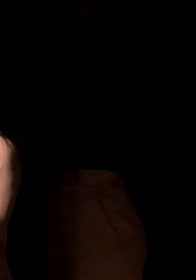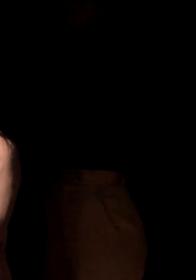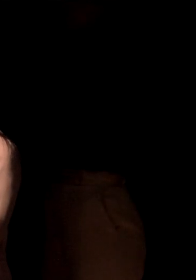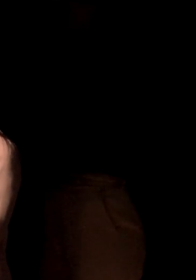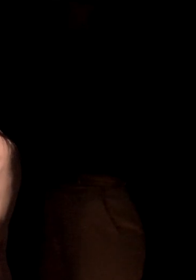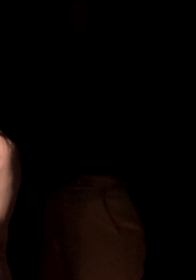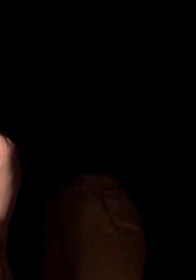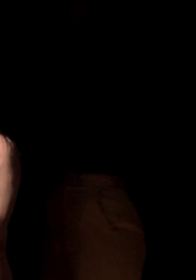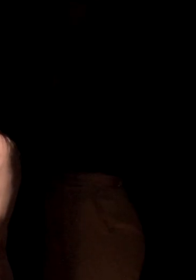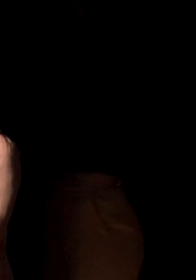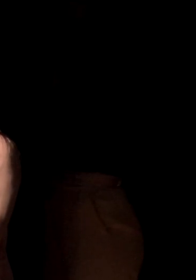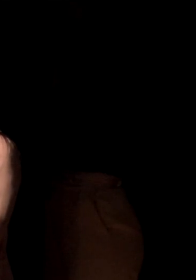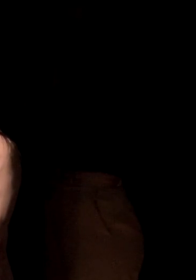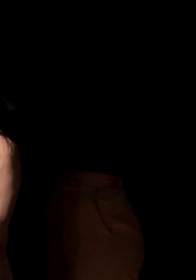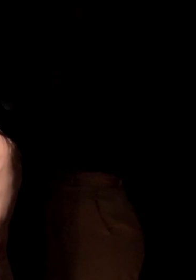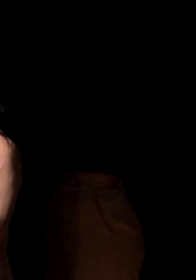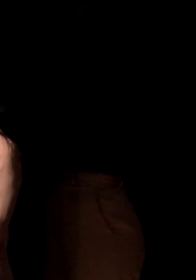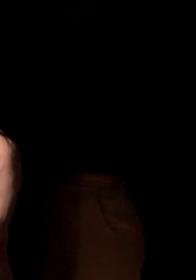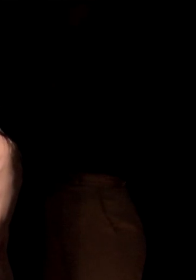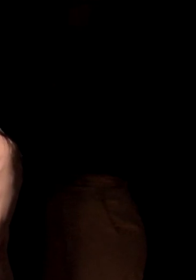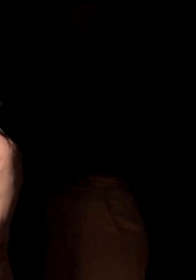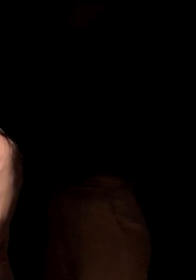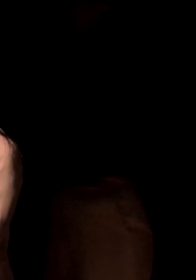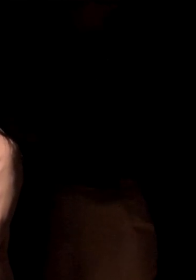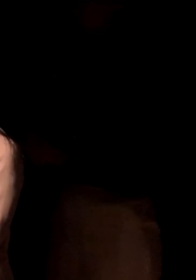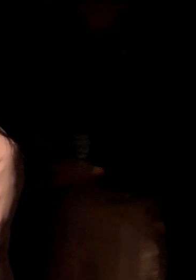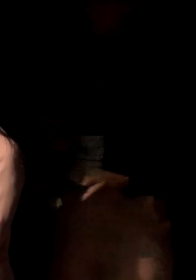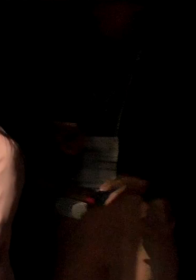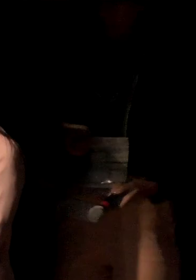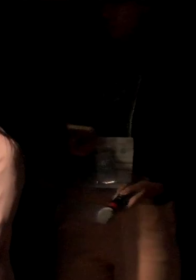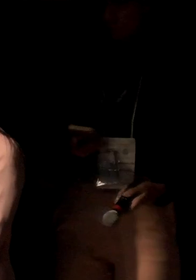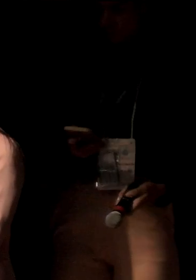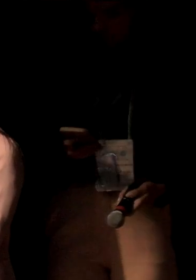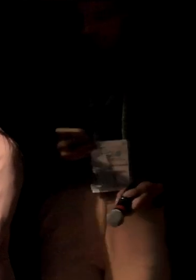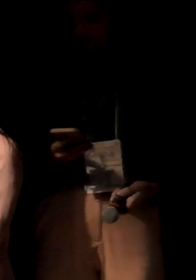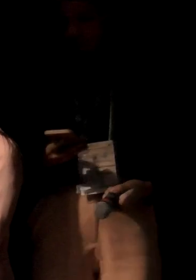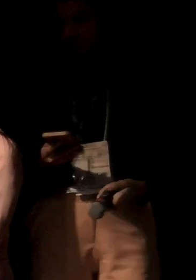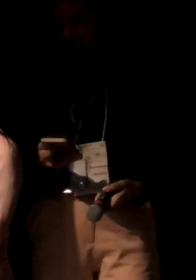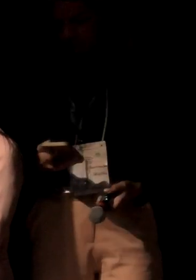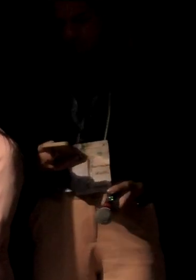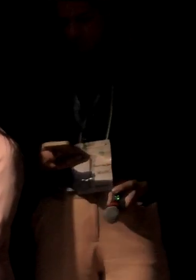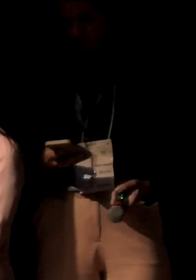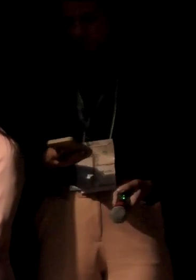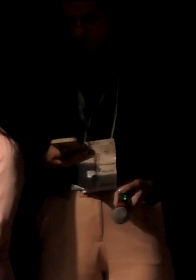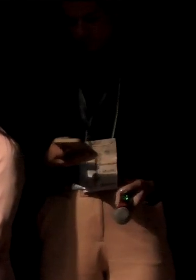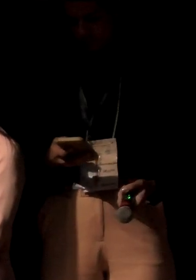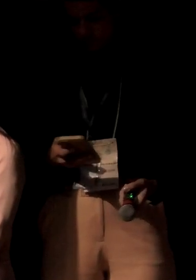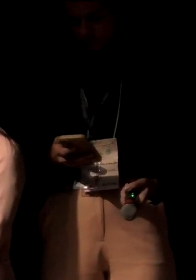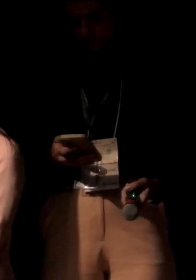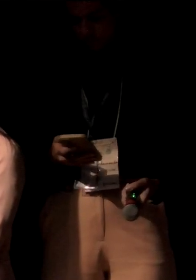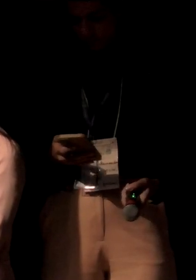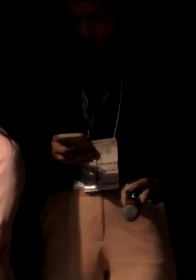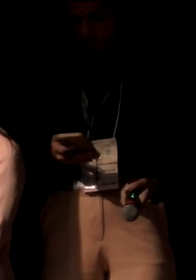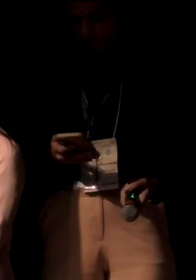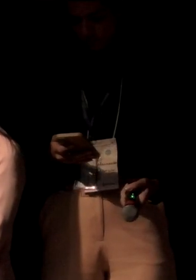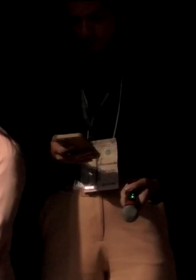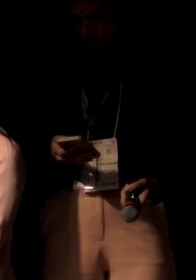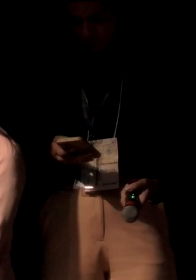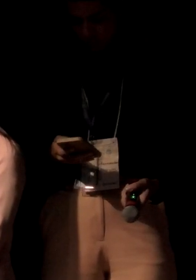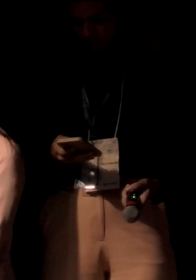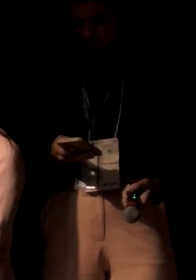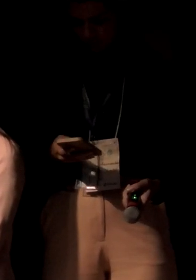nutrição Unirio coordenador do curso de nutrição noturno e Coordenador Geral do ccane